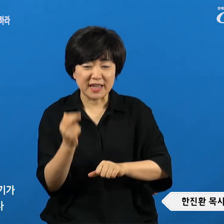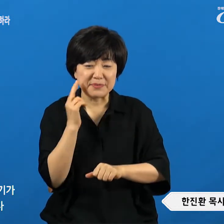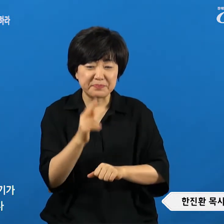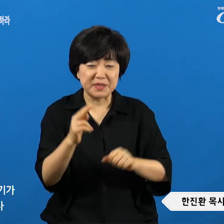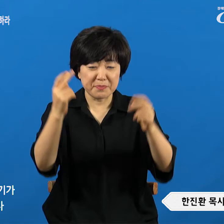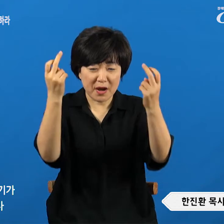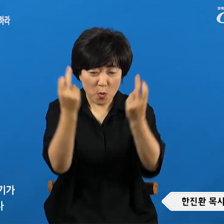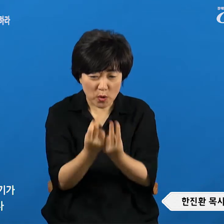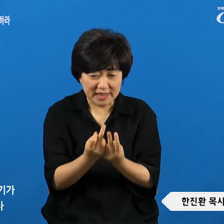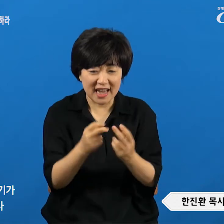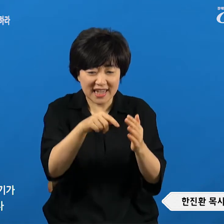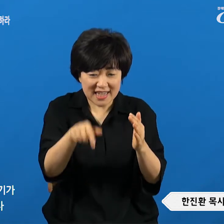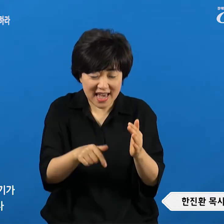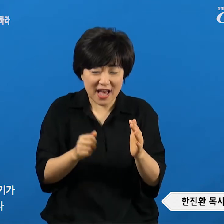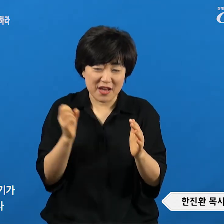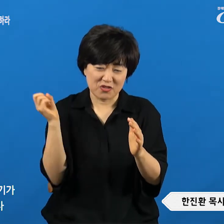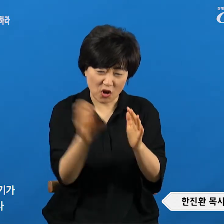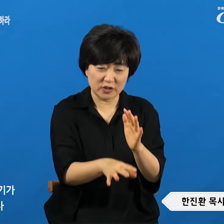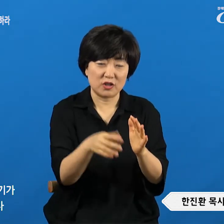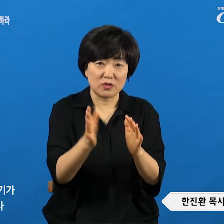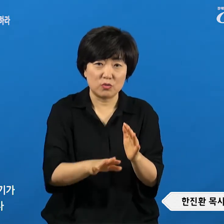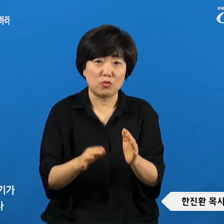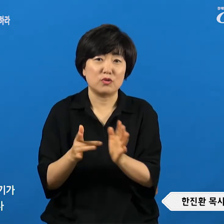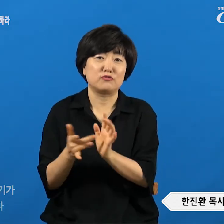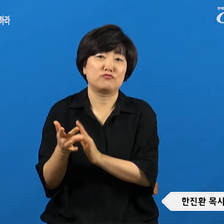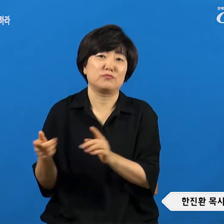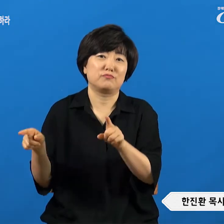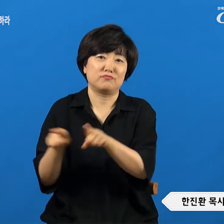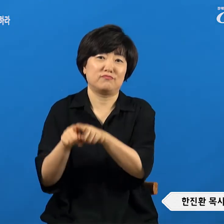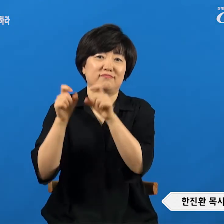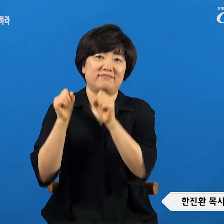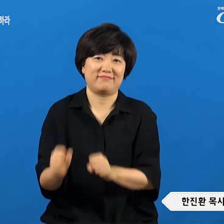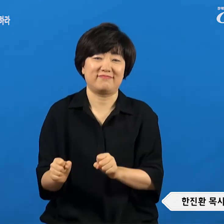골짜기에 던져져도 주님께서 함께 하신다.